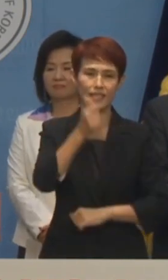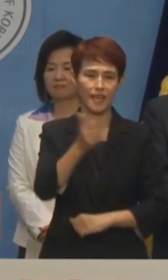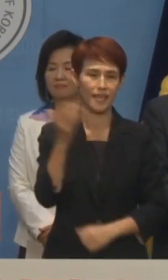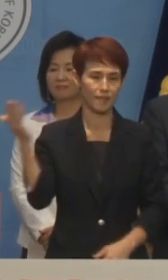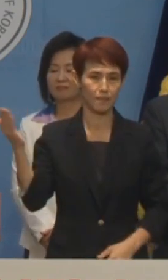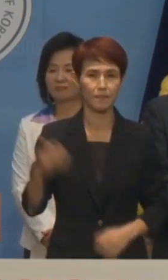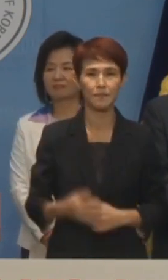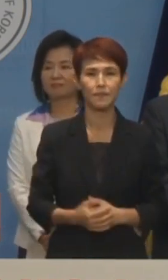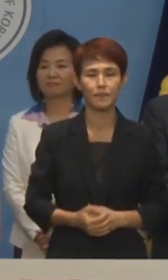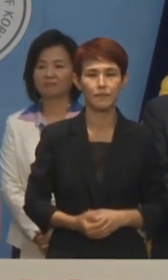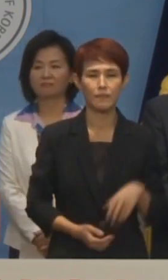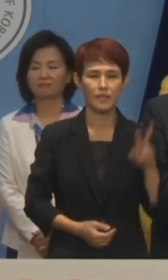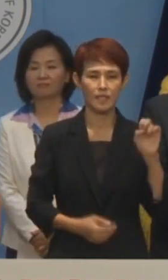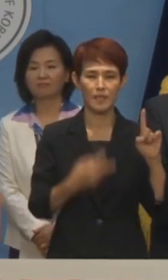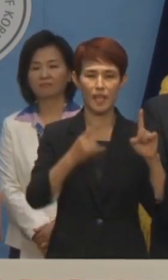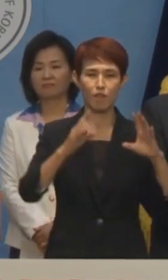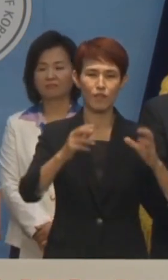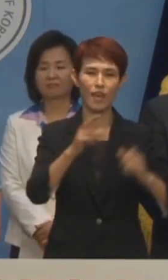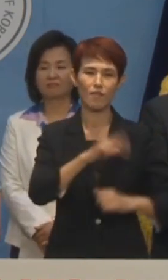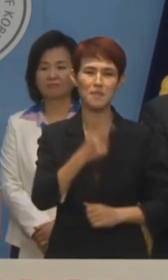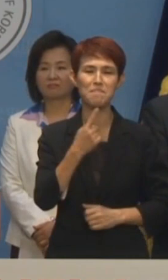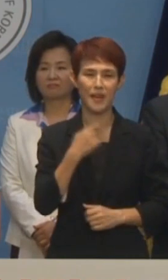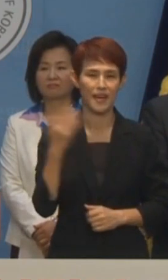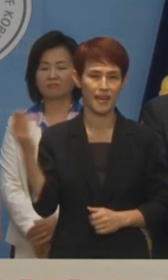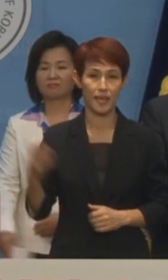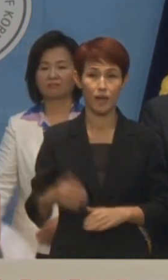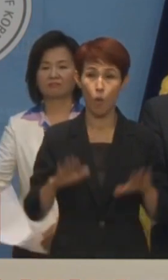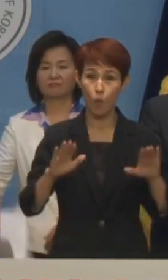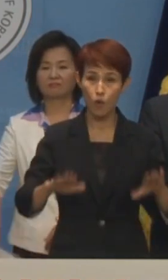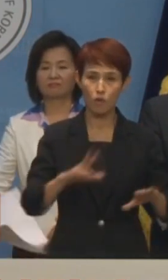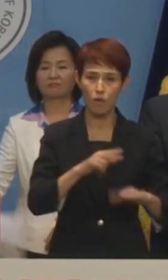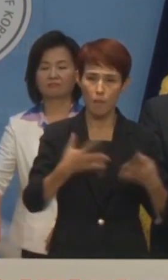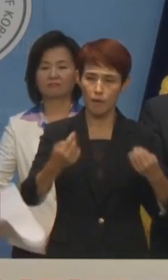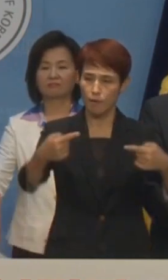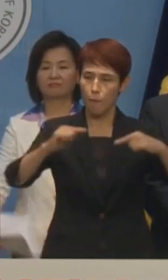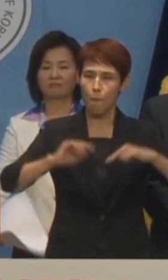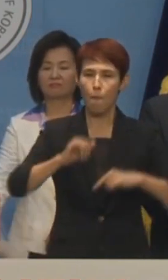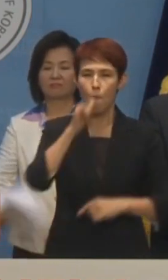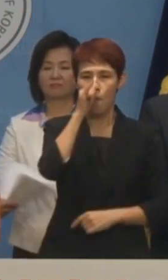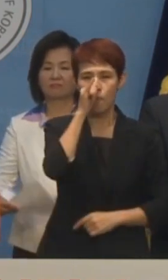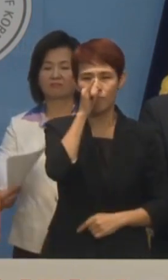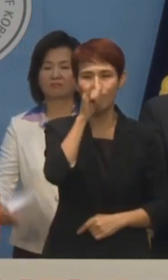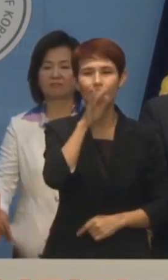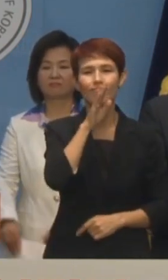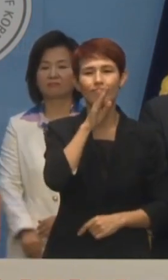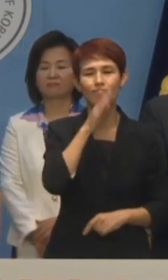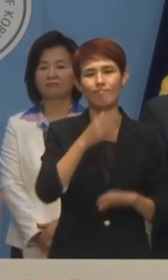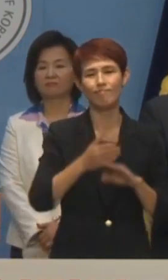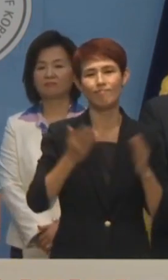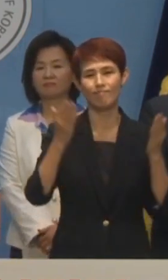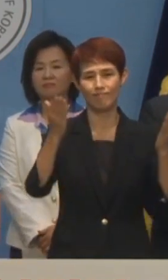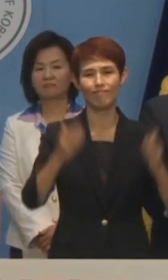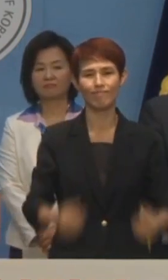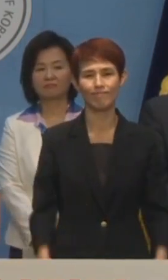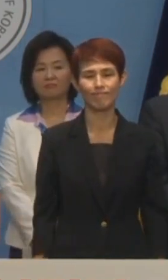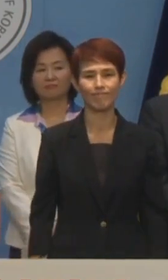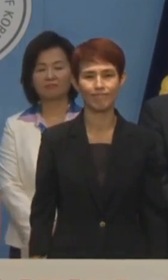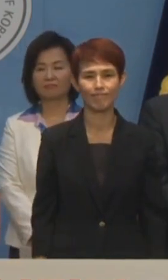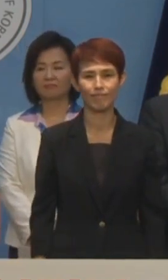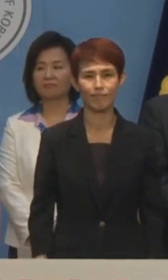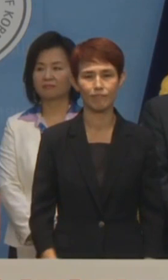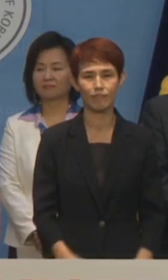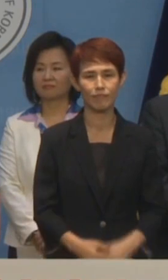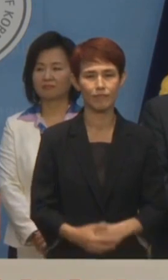오늘 많은 단체와 의원님들께서 함께해 주셔서 진심으로 감사드리겠습니다.